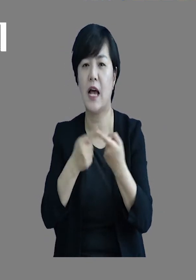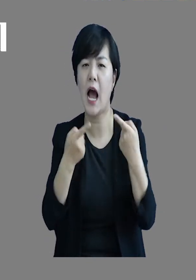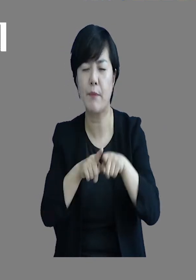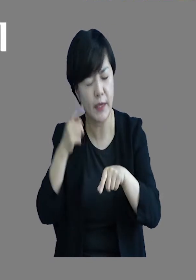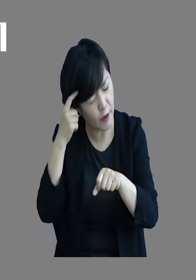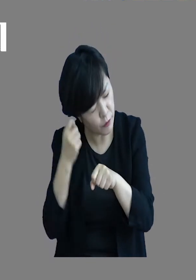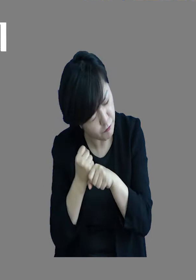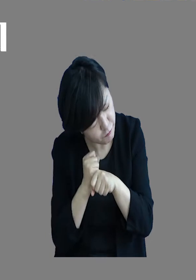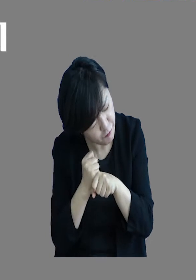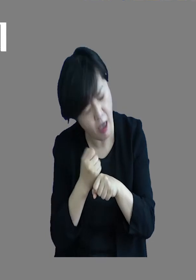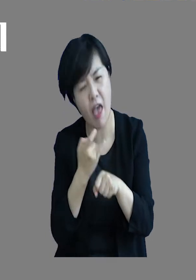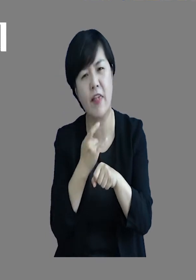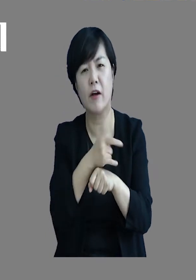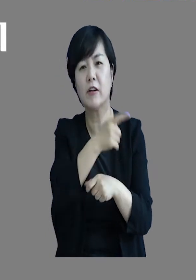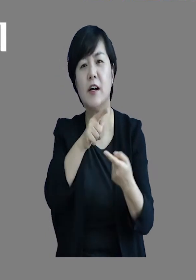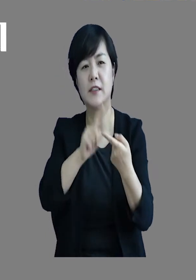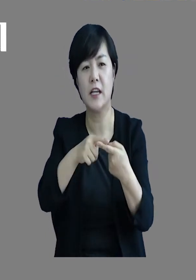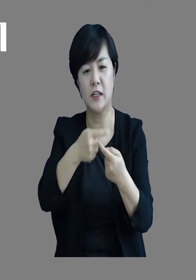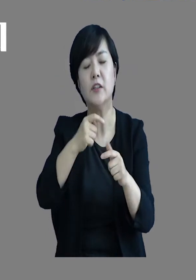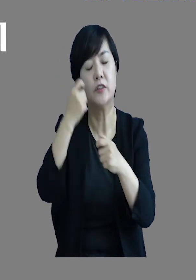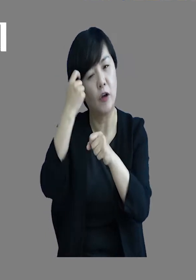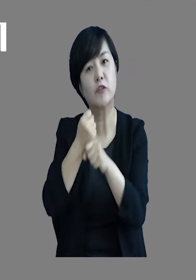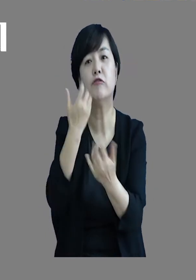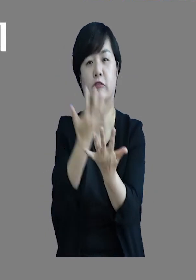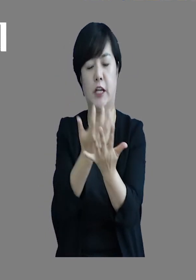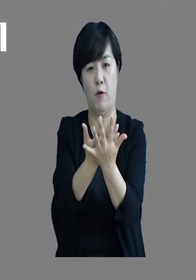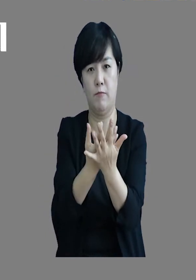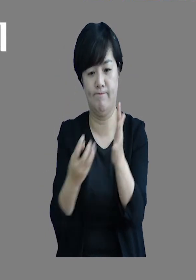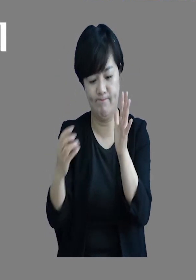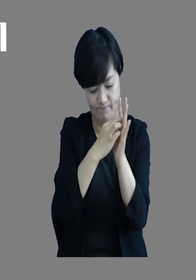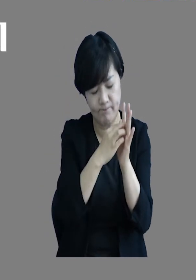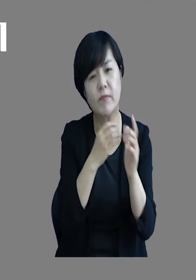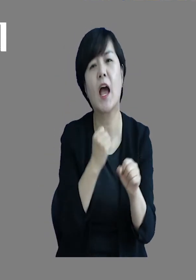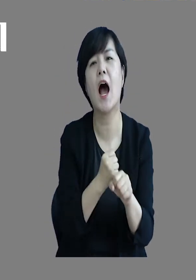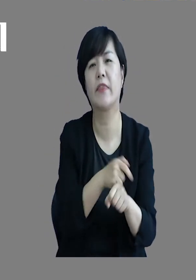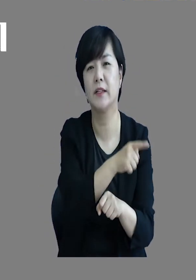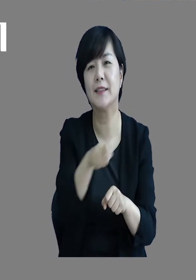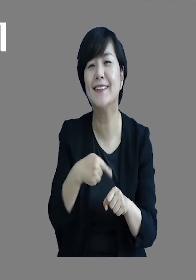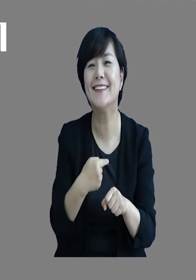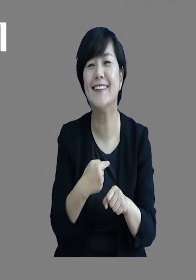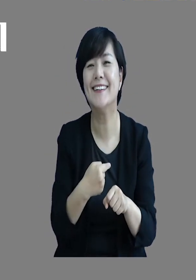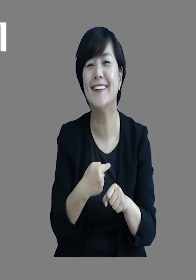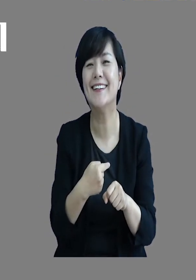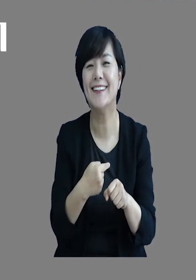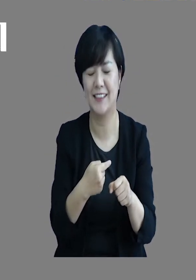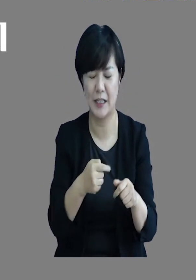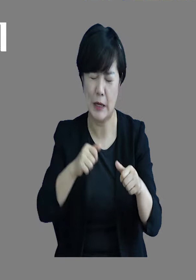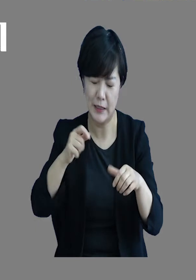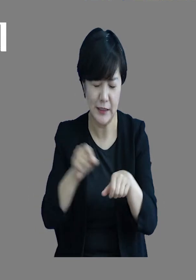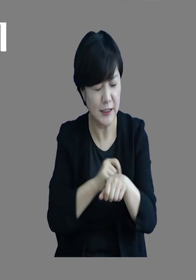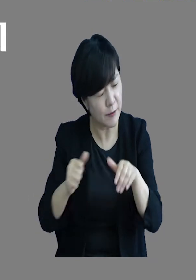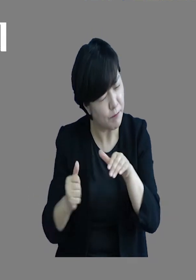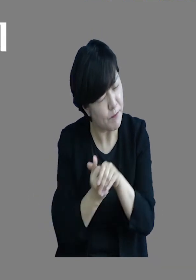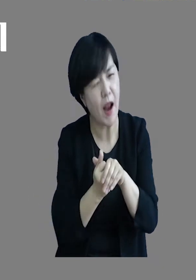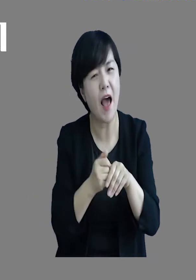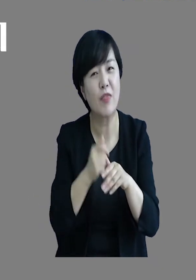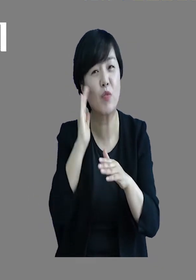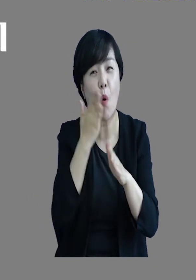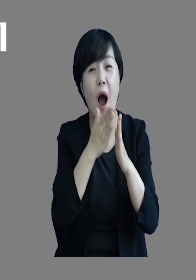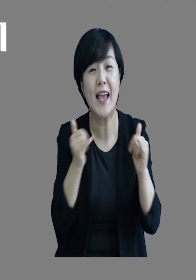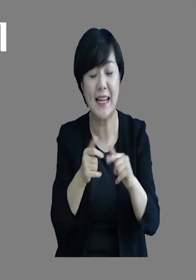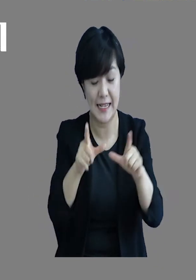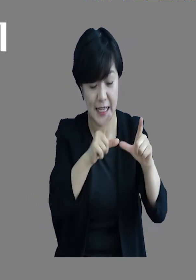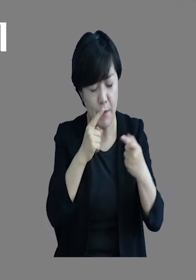함께 연구해서 그거를 이제 그 연구 자료로 실는 그런 그 독특한 부산 농아인의